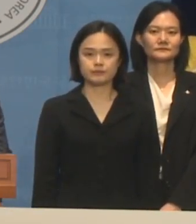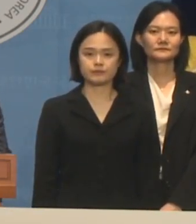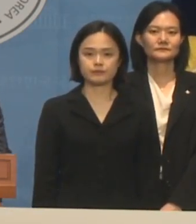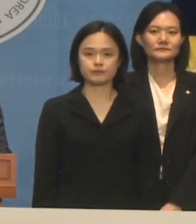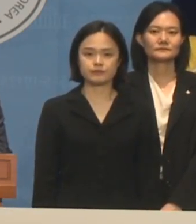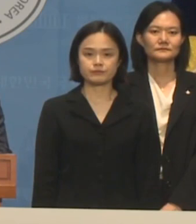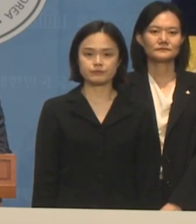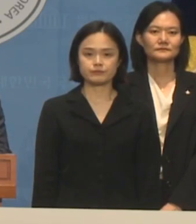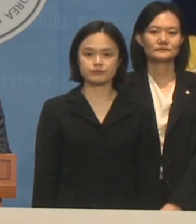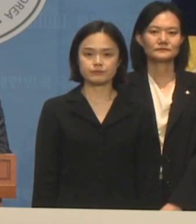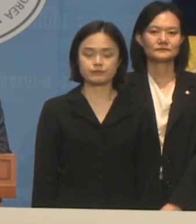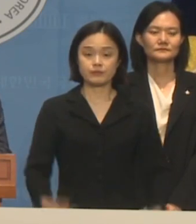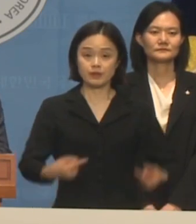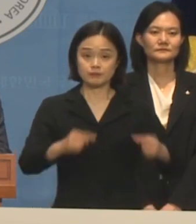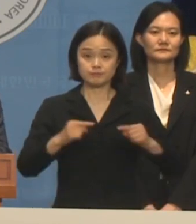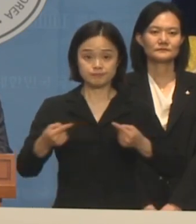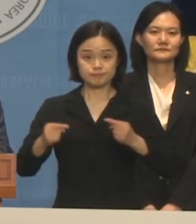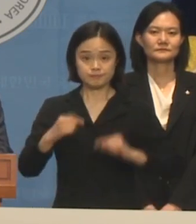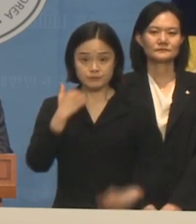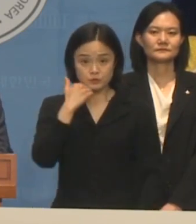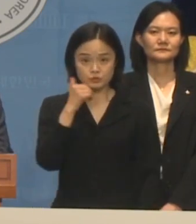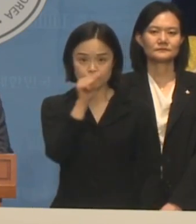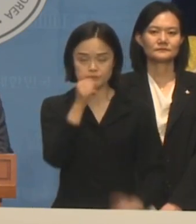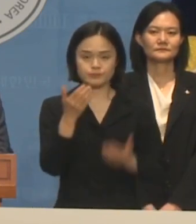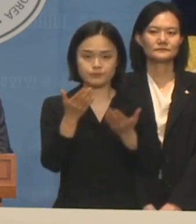먼저 참석자를 소개하겠습니다.